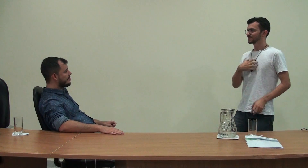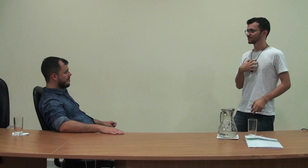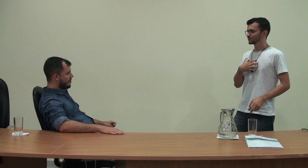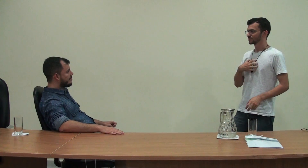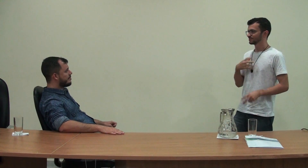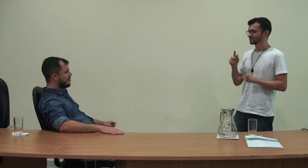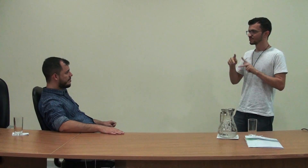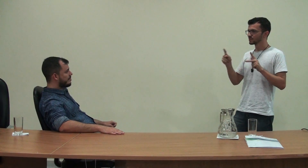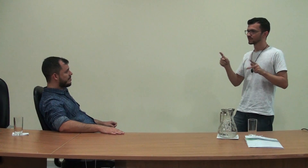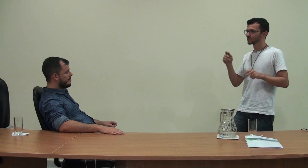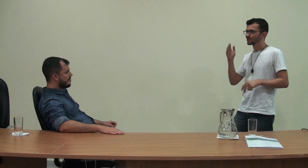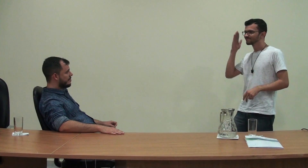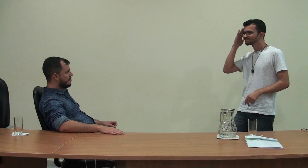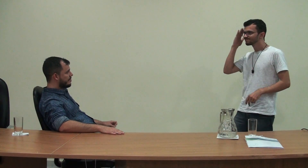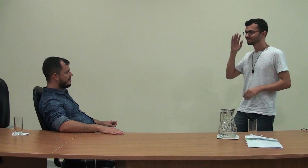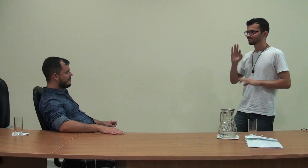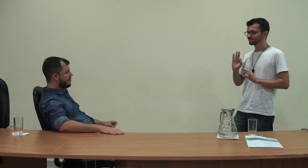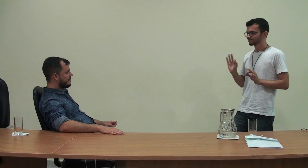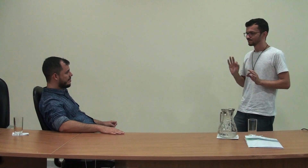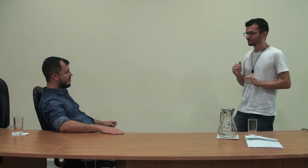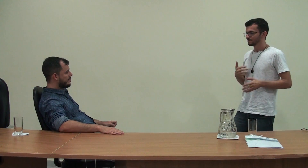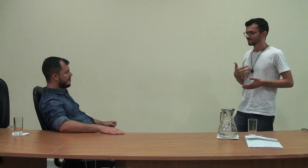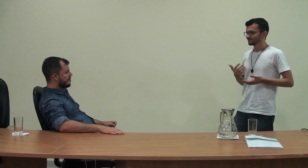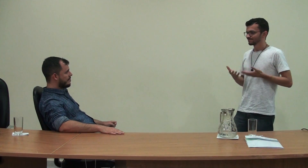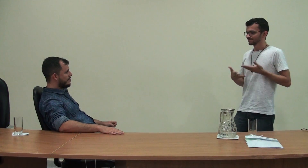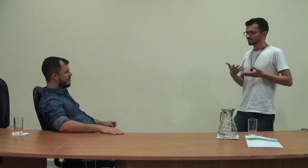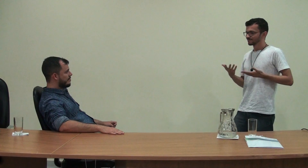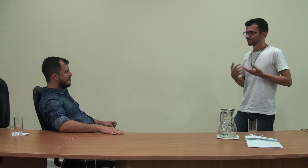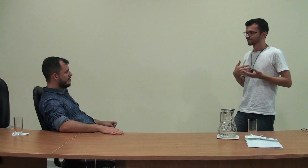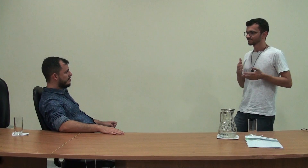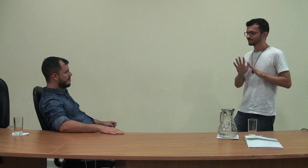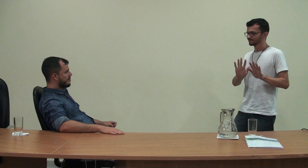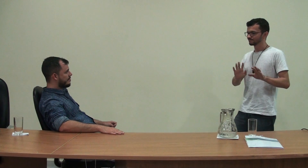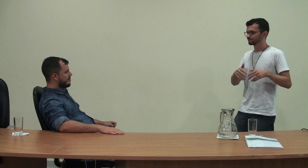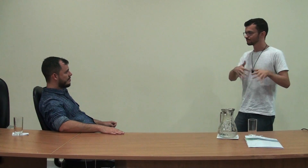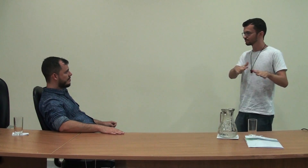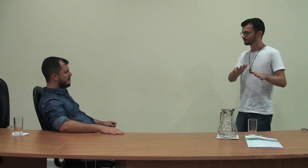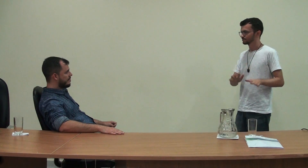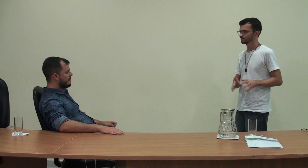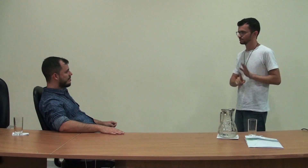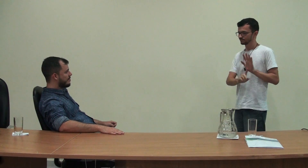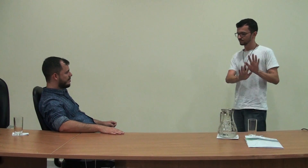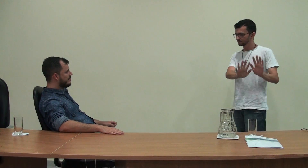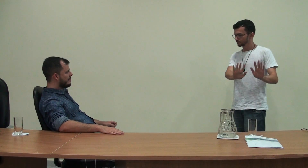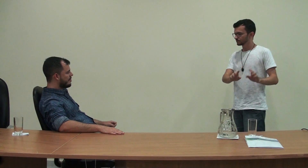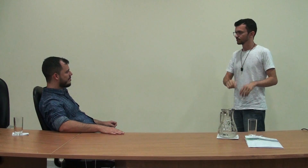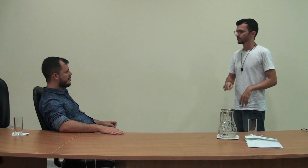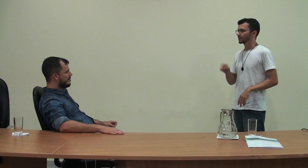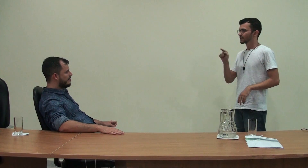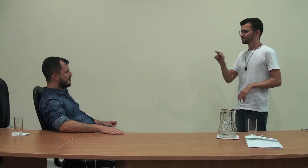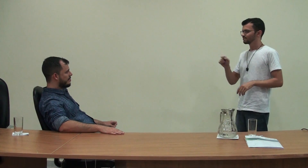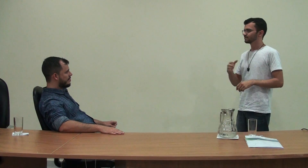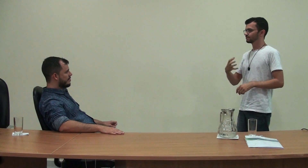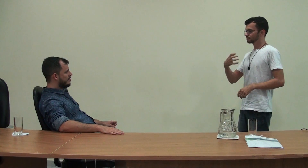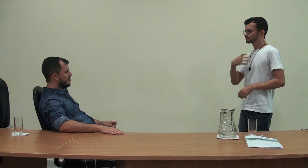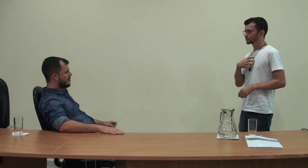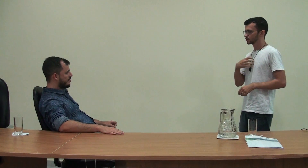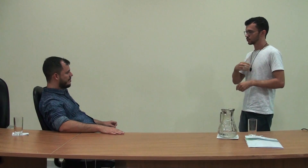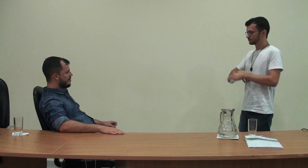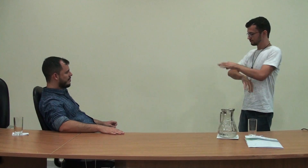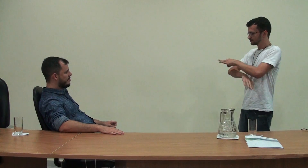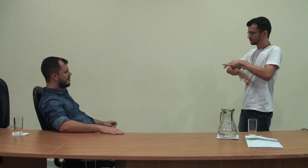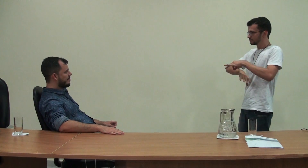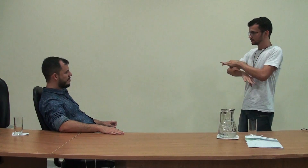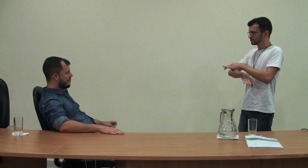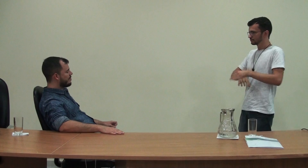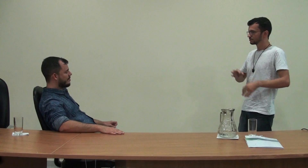causa. Aqui no FGTI eu estou percebendo um pouco isso. Então eu queria saber, ouvir um pouco do seu